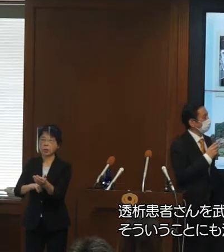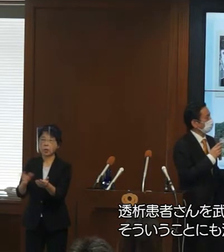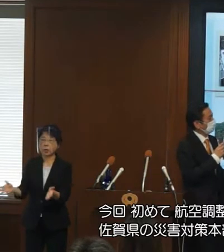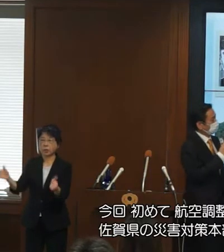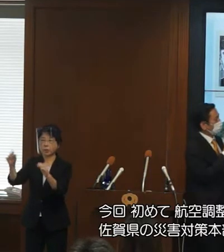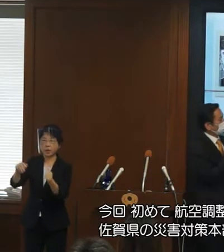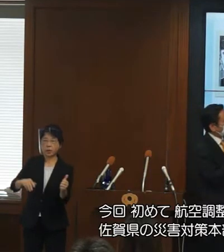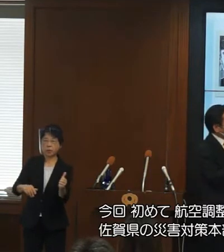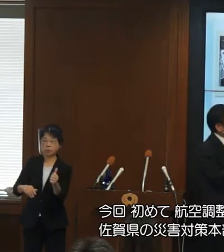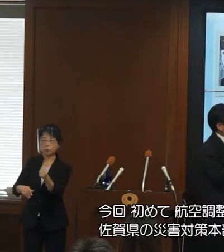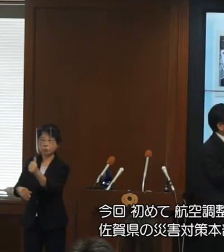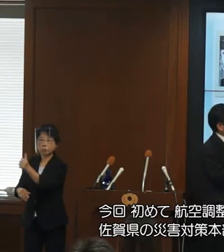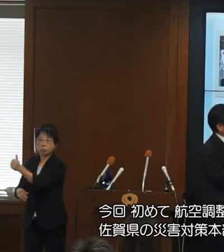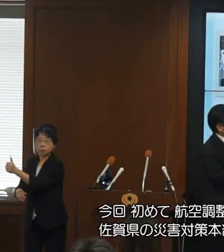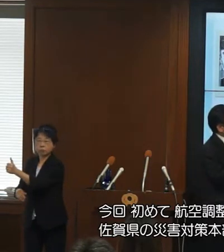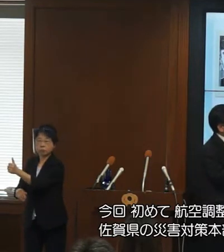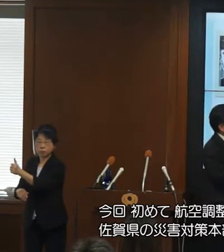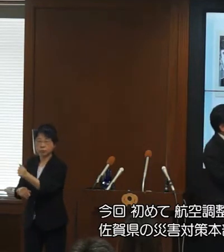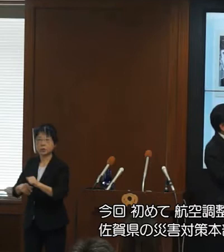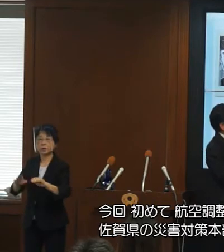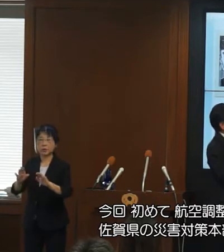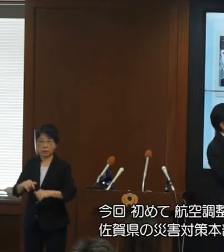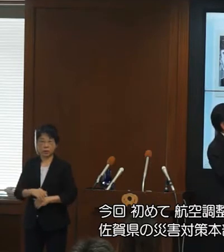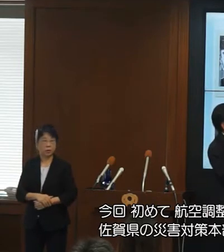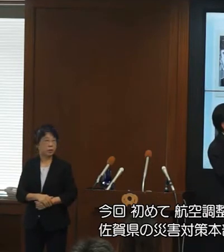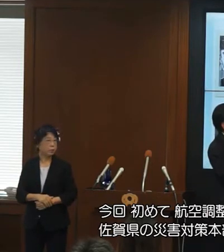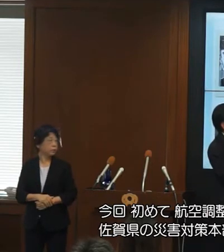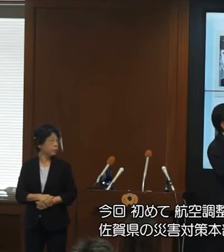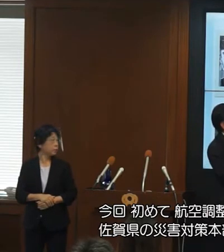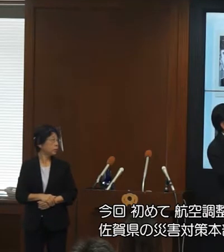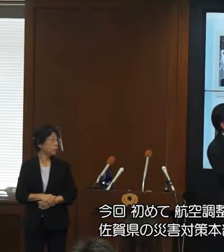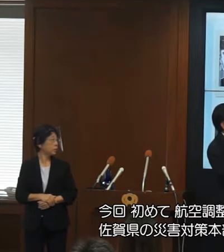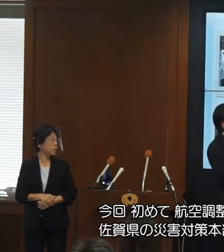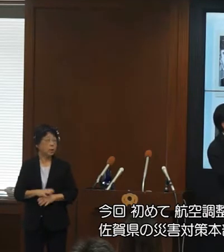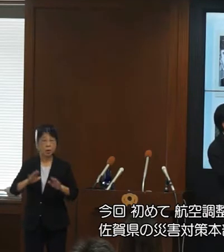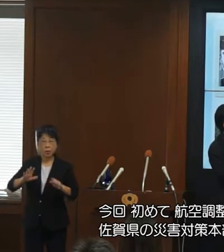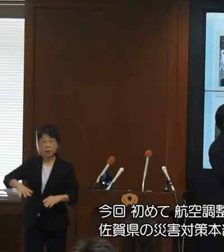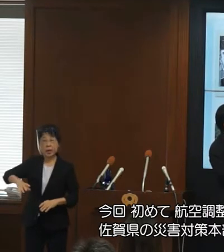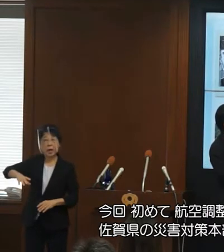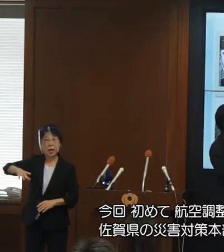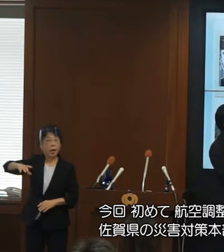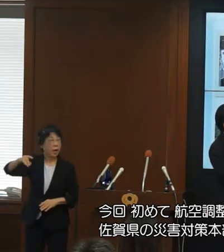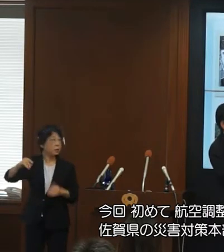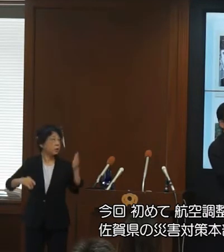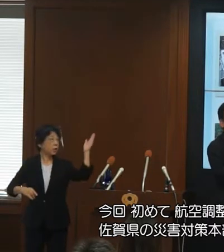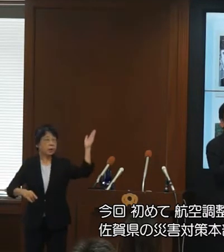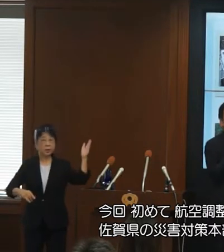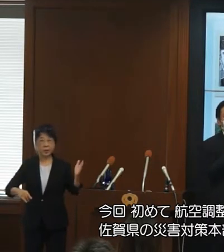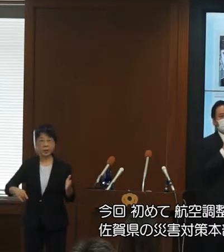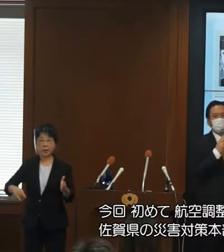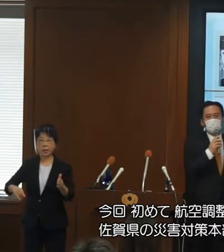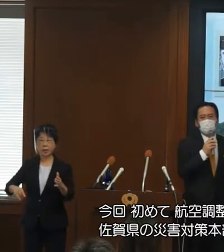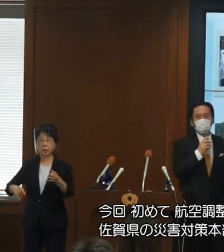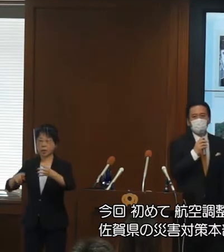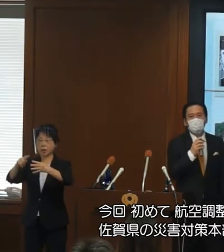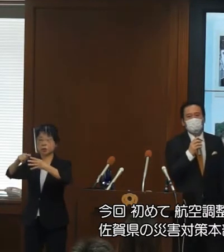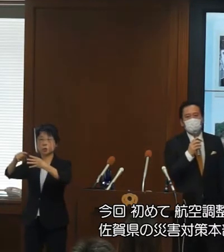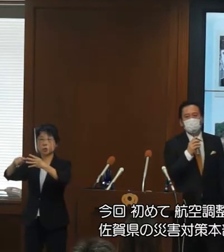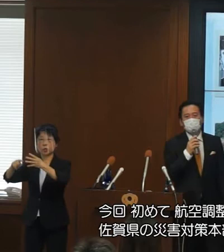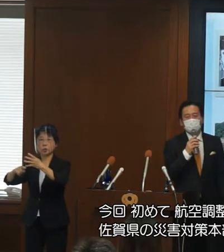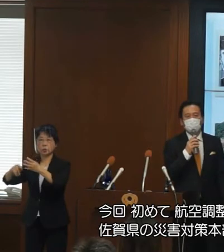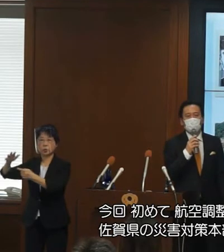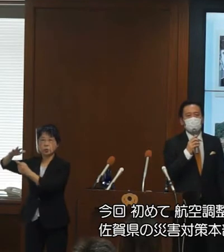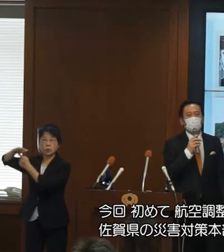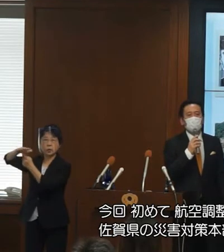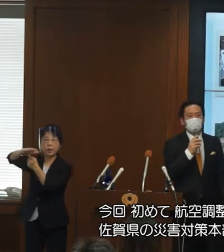しましたし、今回どうなんでしょう、初めて航空調整、このいろんなヘリを佐賀県の